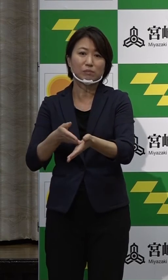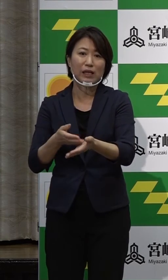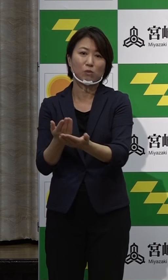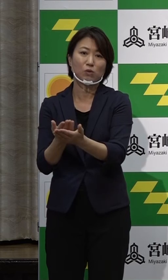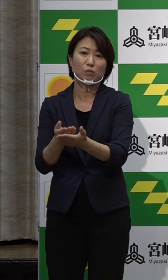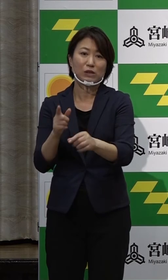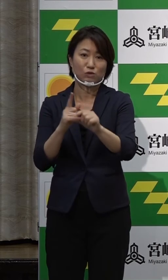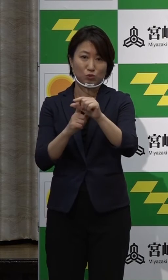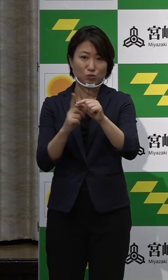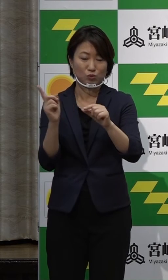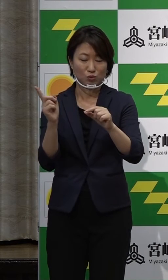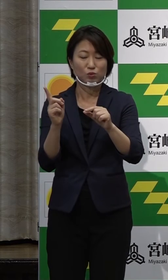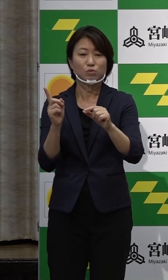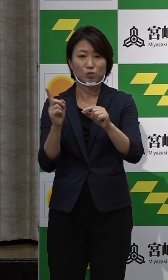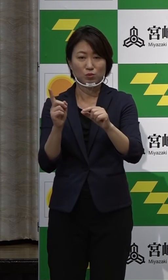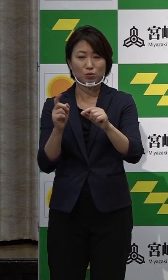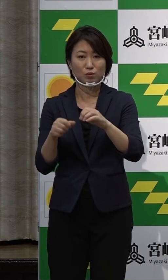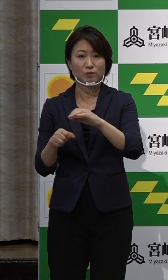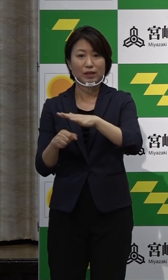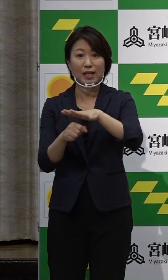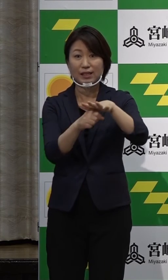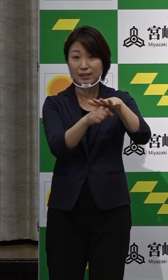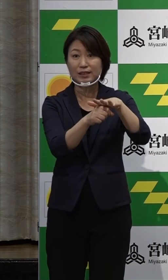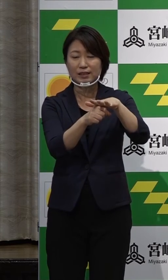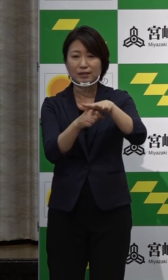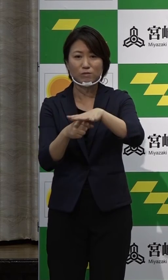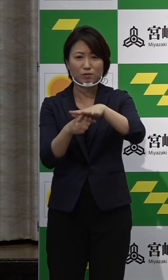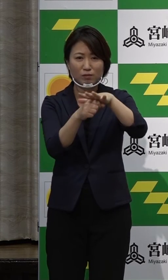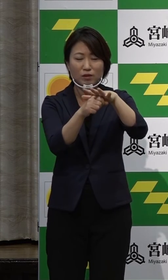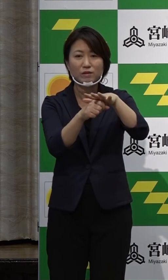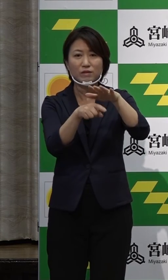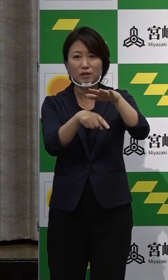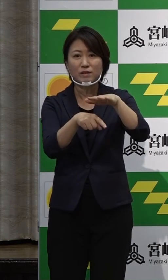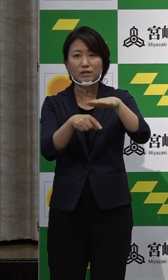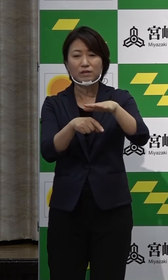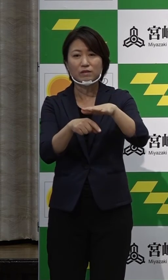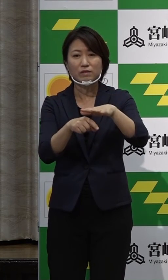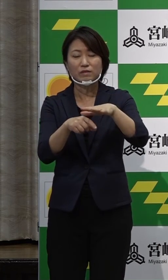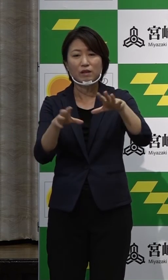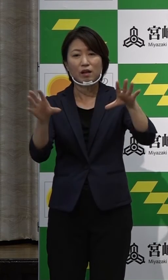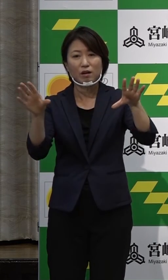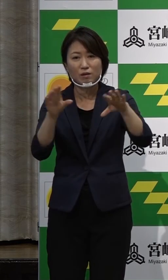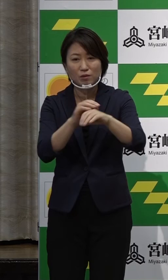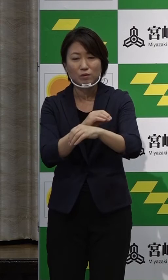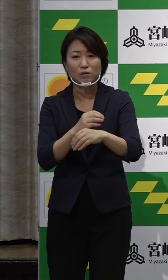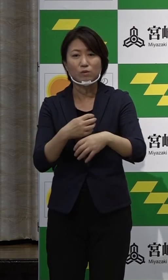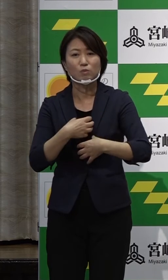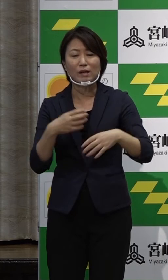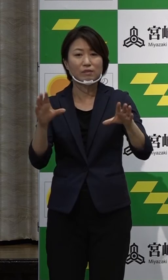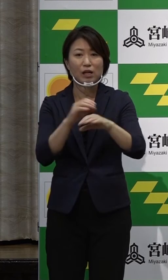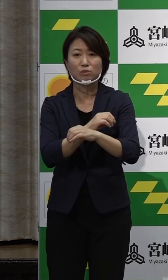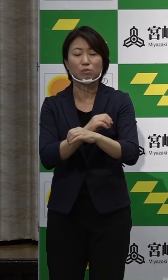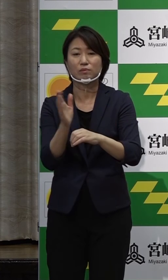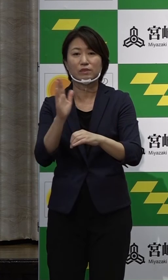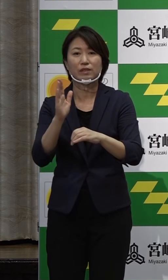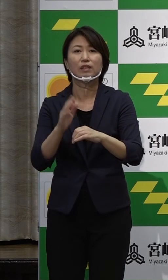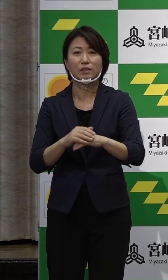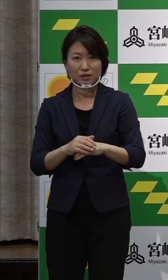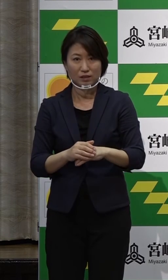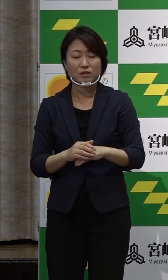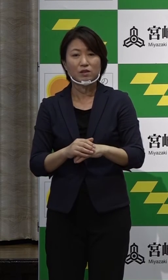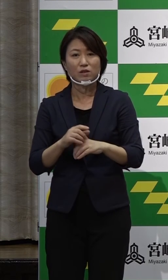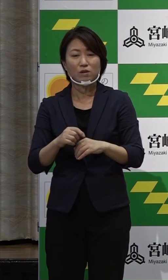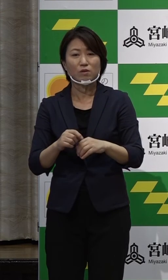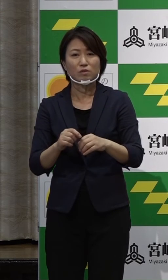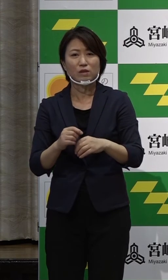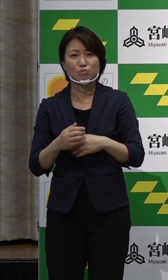事実としてそのヘリが離陸をしてその状態が解消された、じゃあもう良かったということではなしに、この